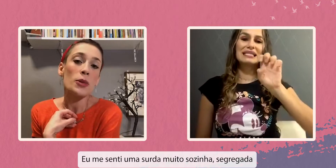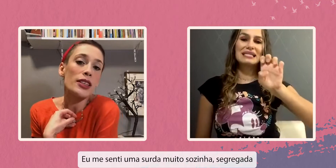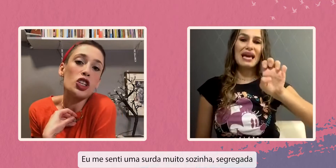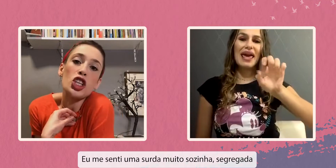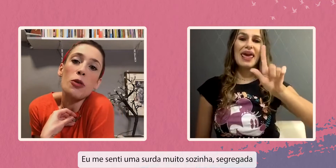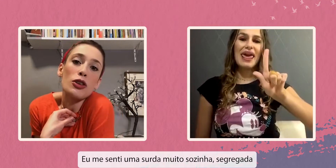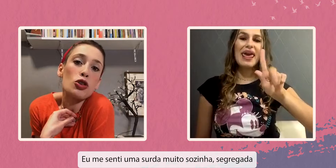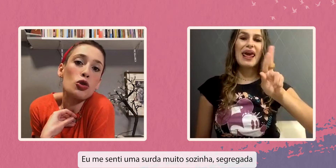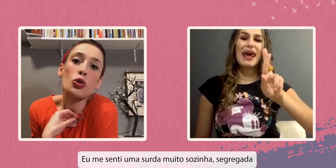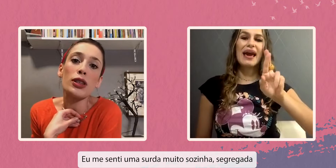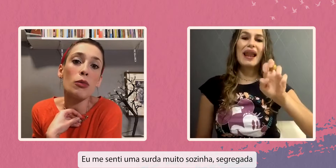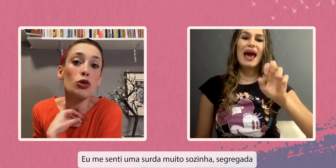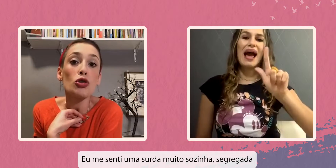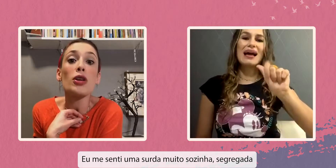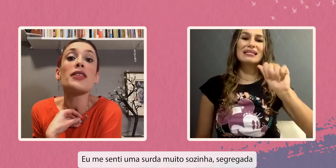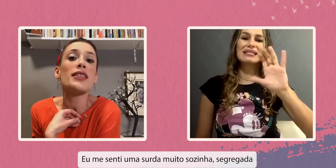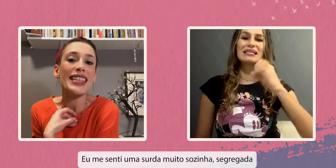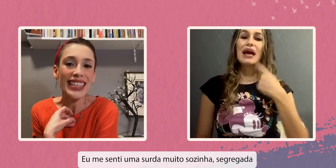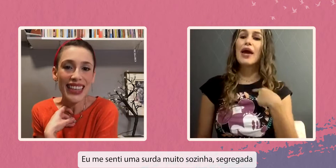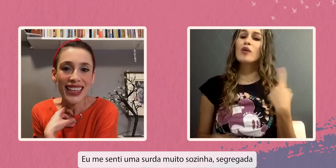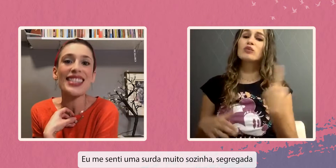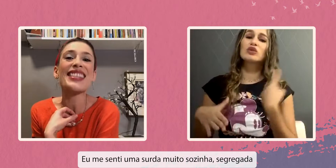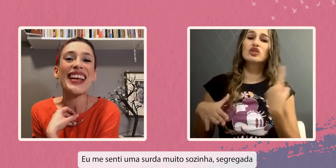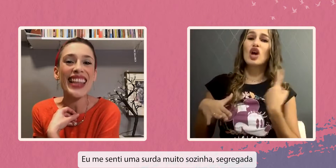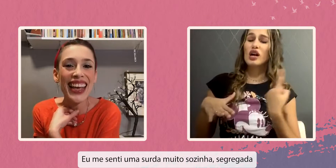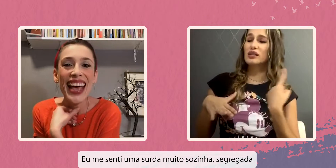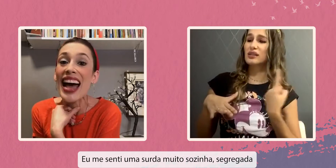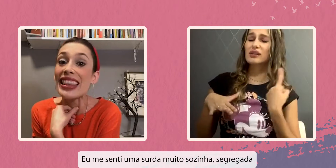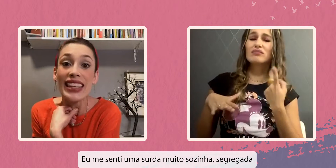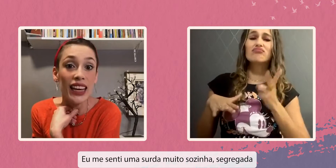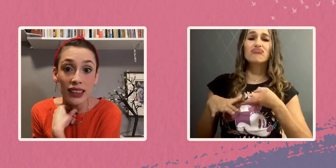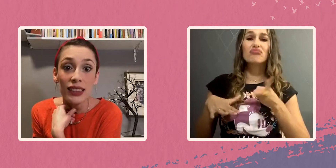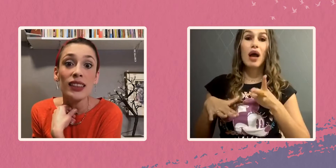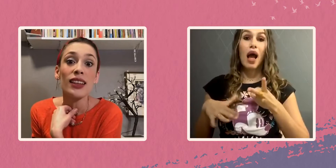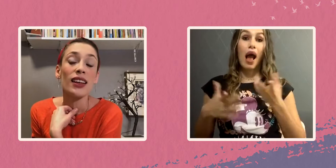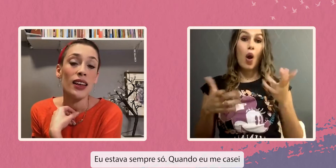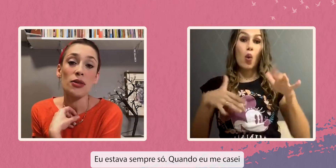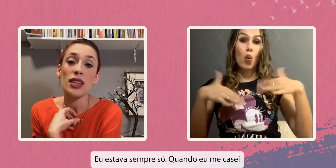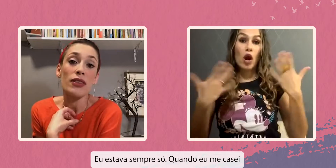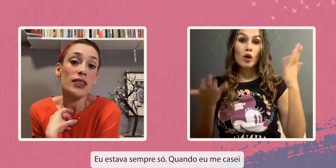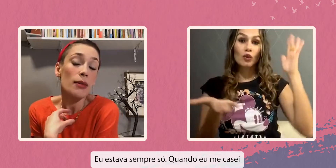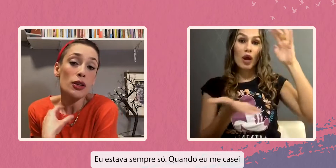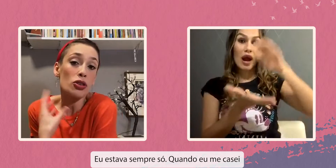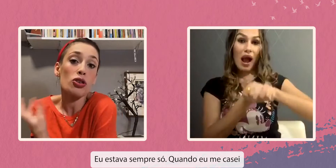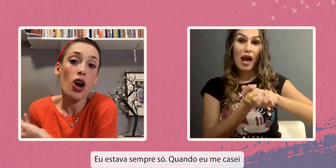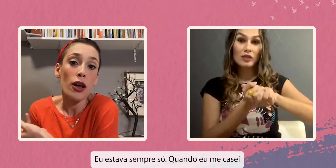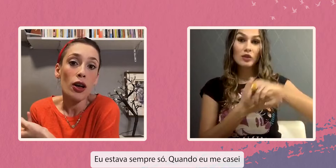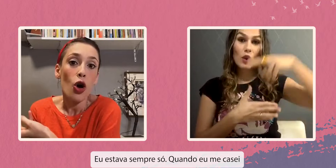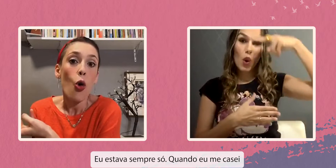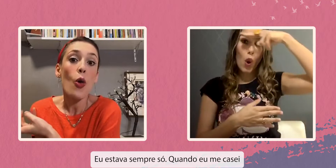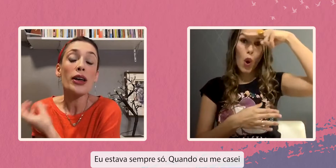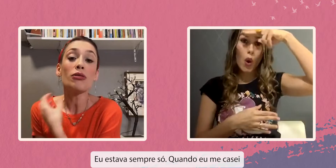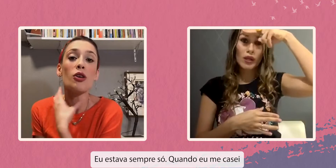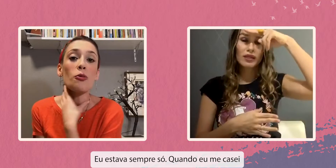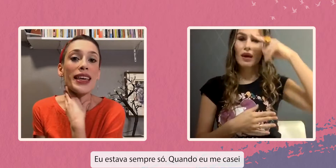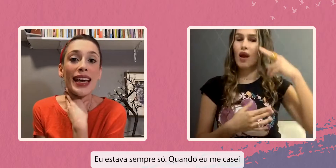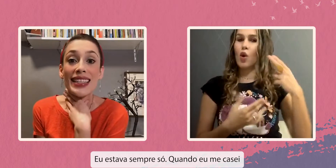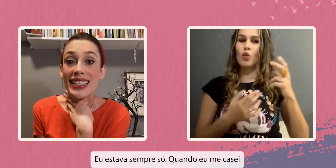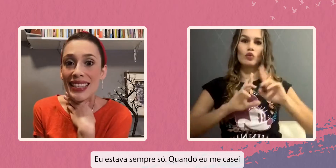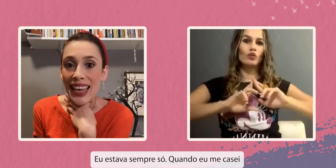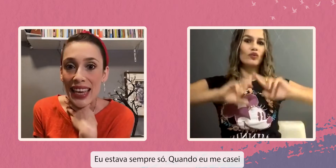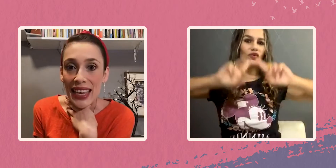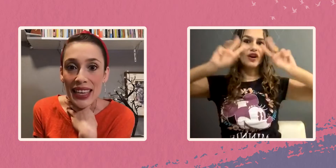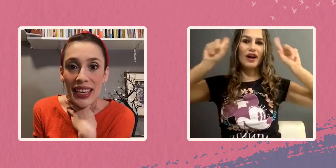E eu me senti uma surda muito sozinha, segregada. Eu estava sempre só. Quando eu